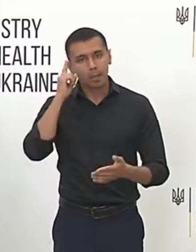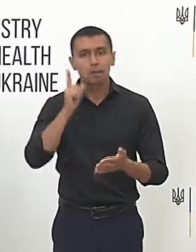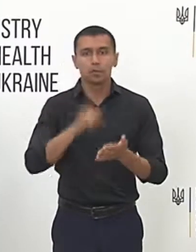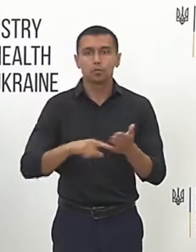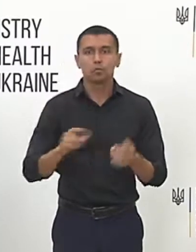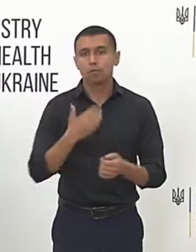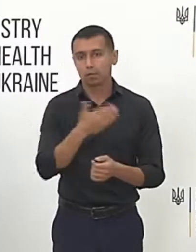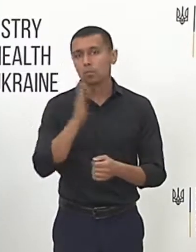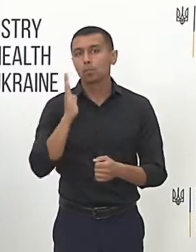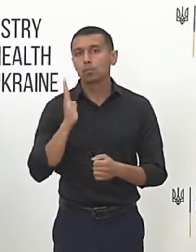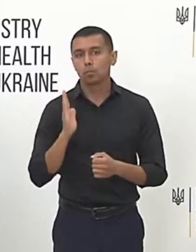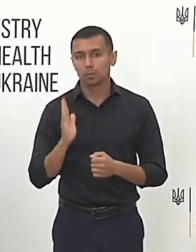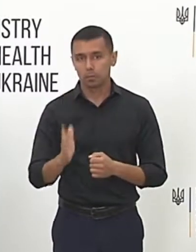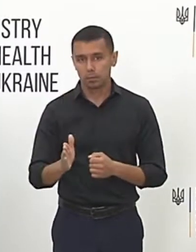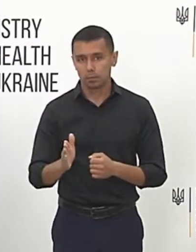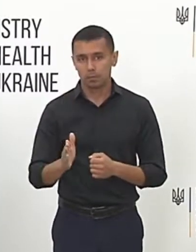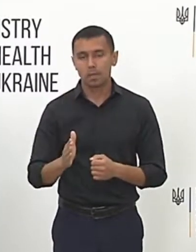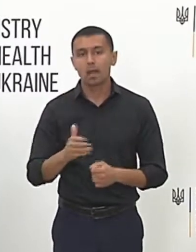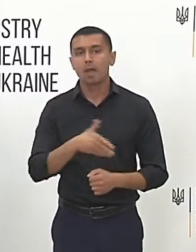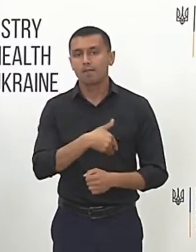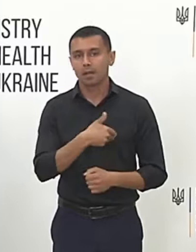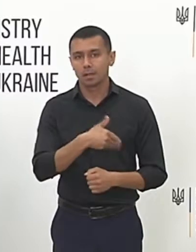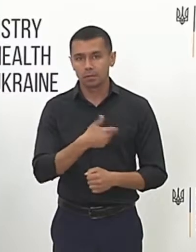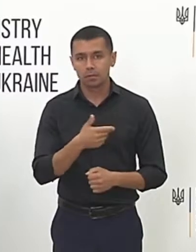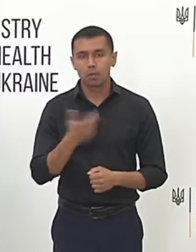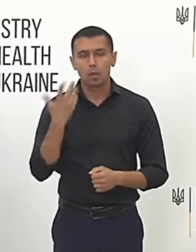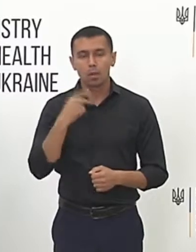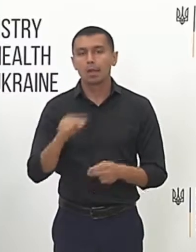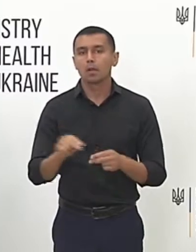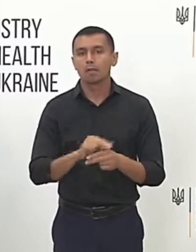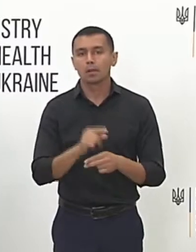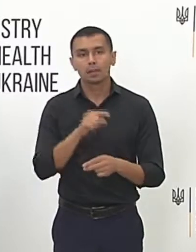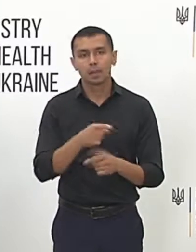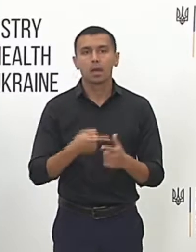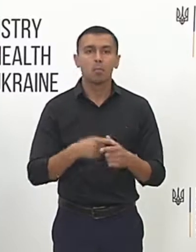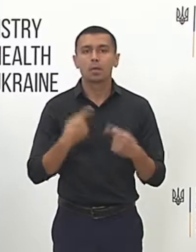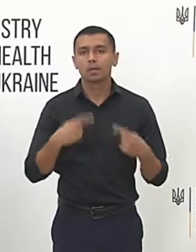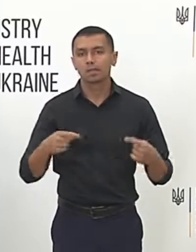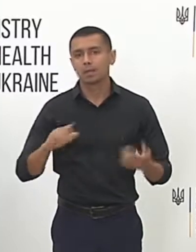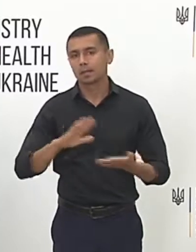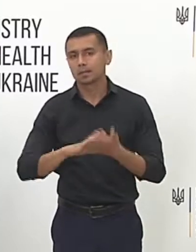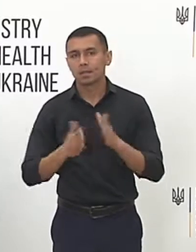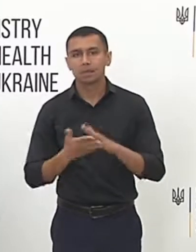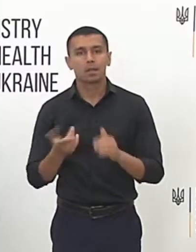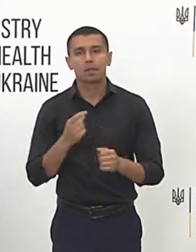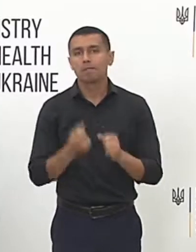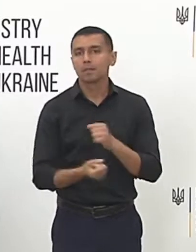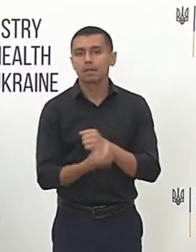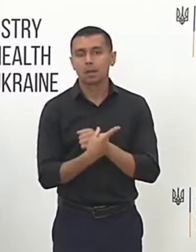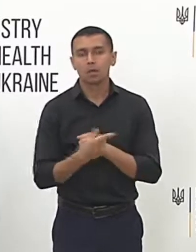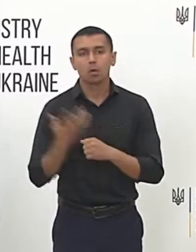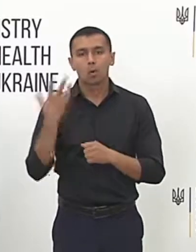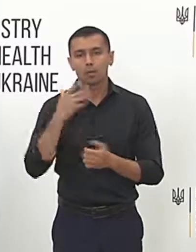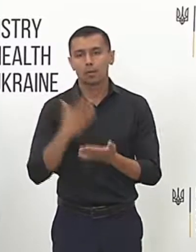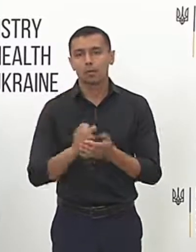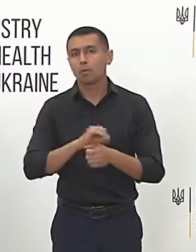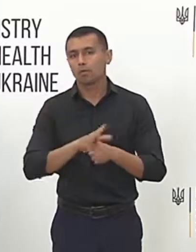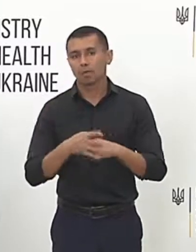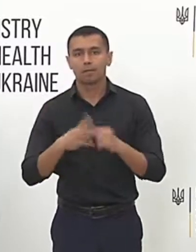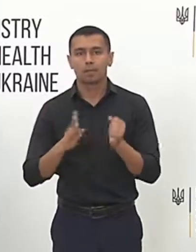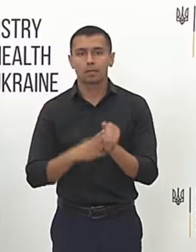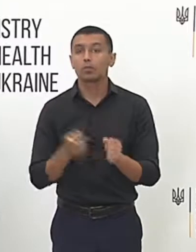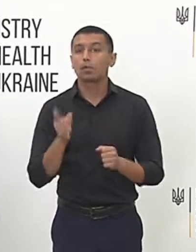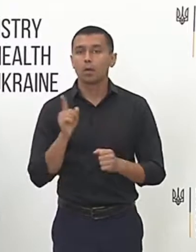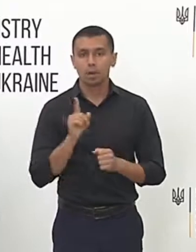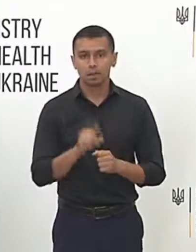що вони будуть ефективними при лікуванні тих чи інших станів, які виникають при COVID-19.